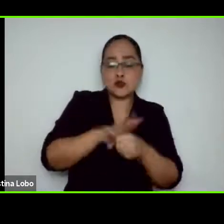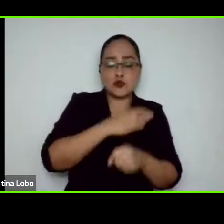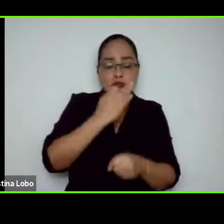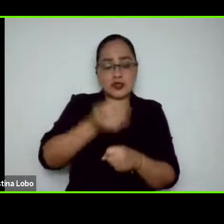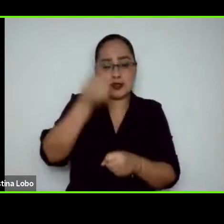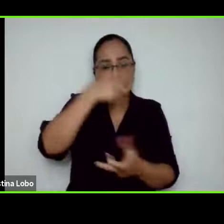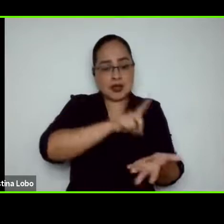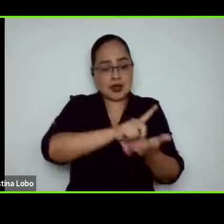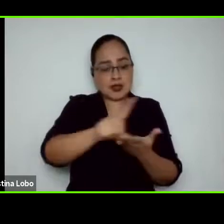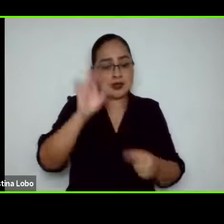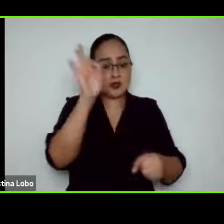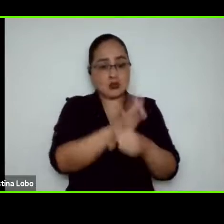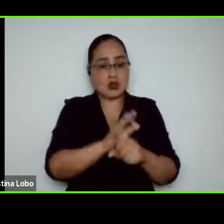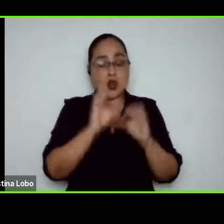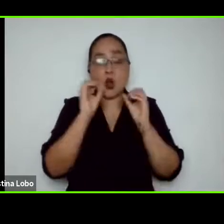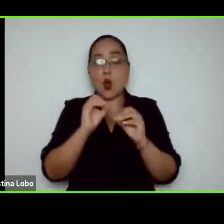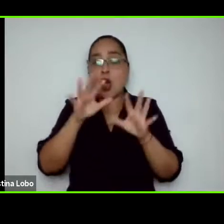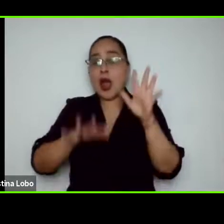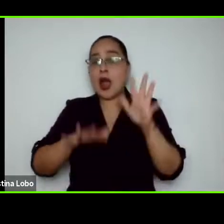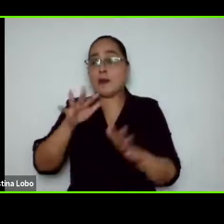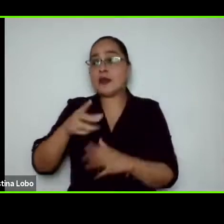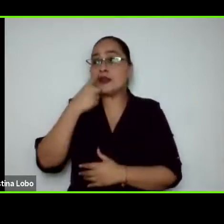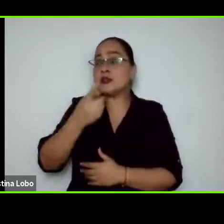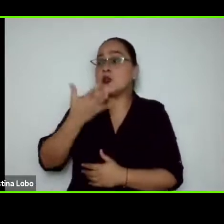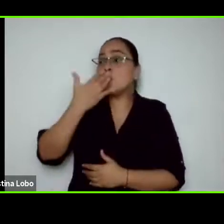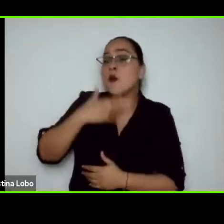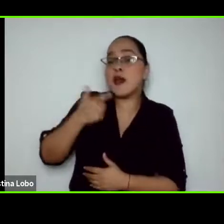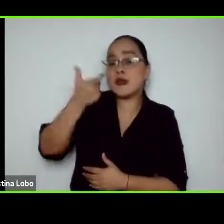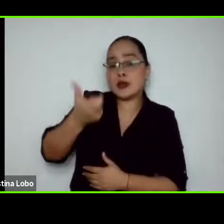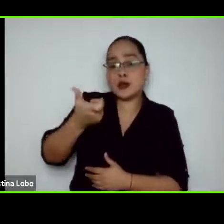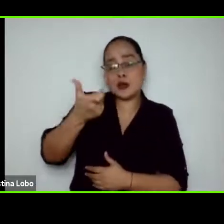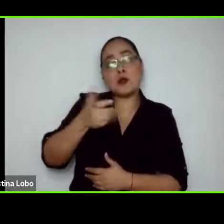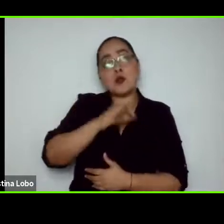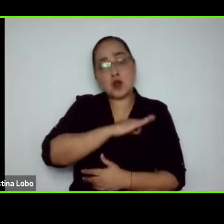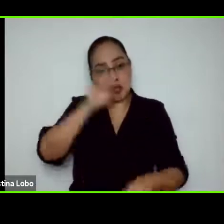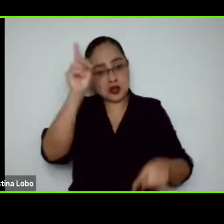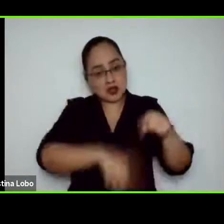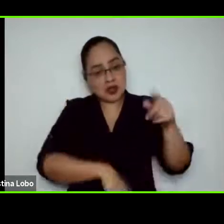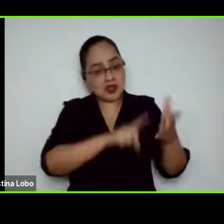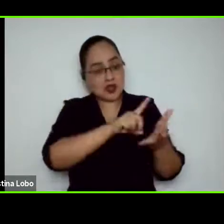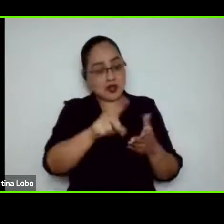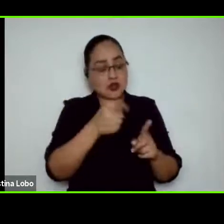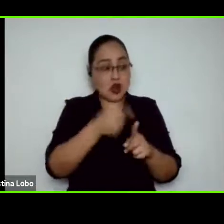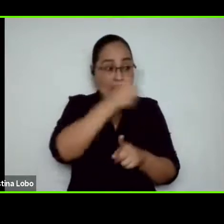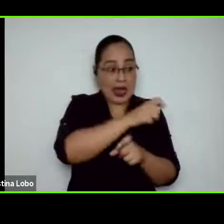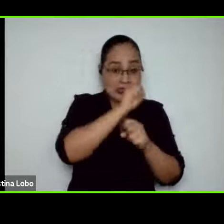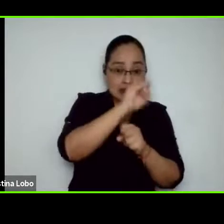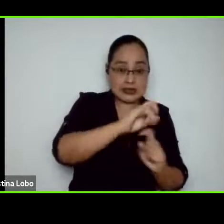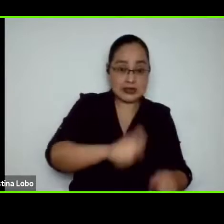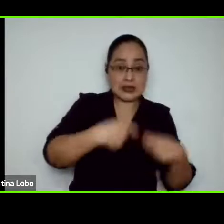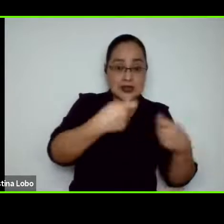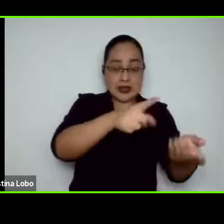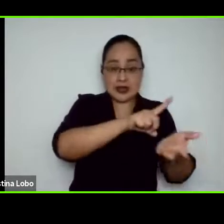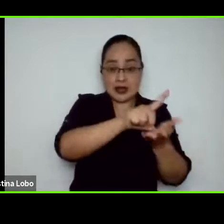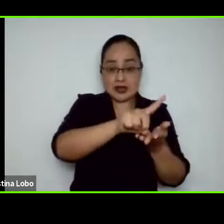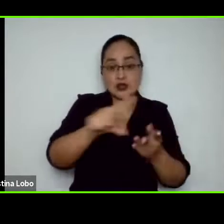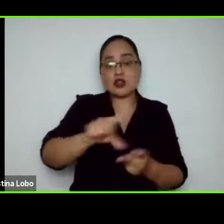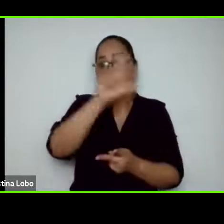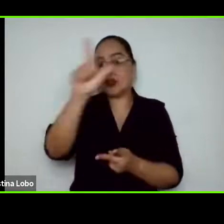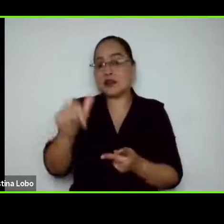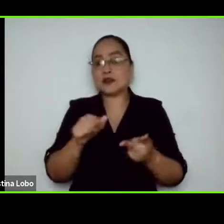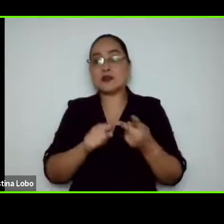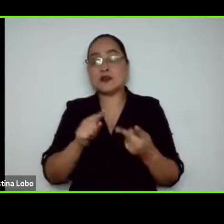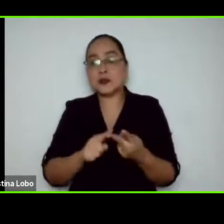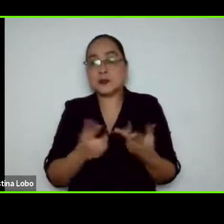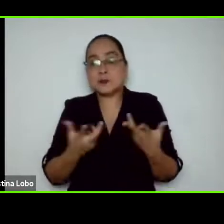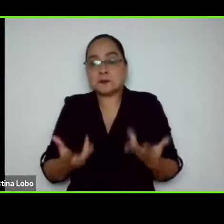como pretendida justificación para echar atrás un derecho o una protección ya ganada. Entonces, en principio, esa